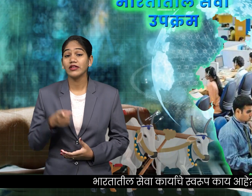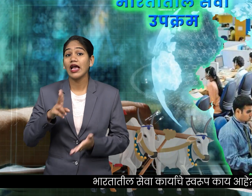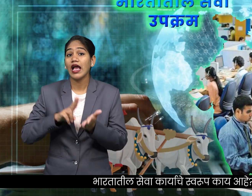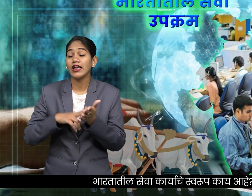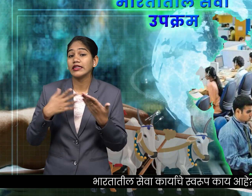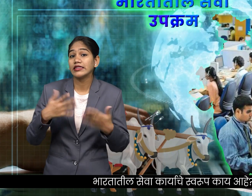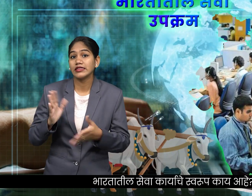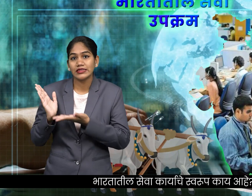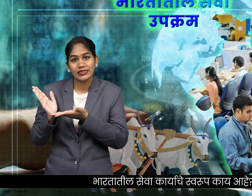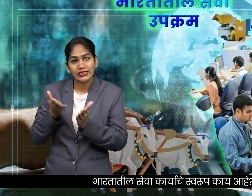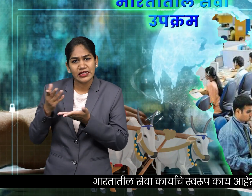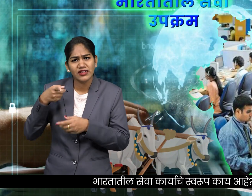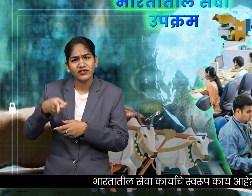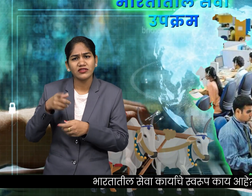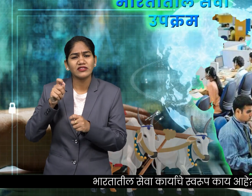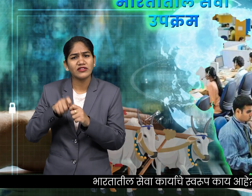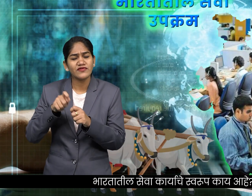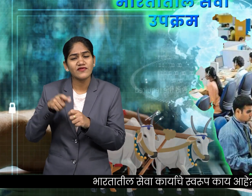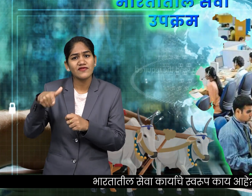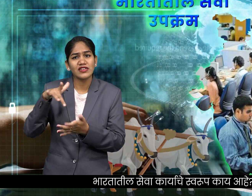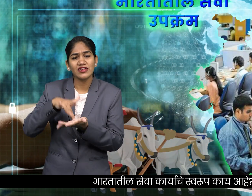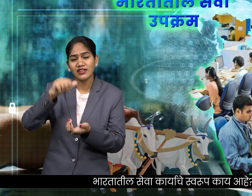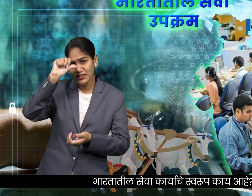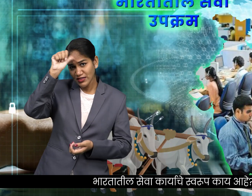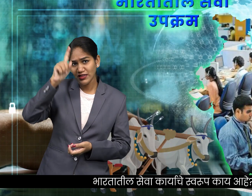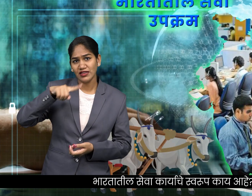भारतातील सेवा कार्याचे स्वरूप काय आहे?